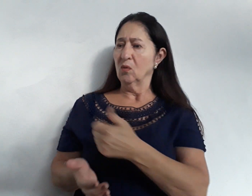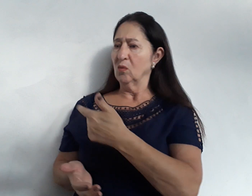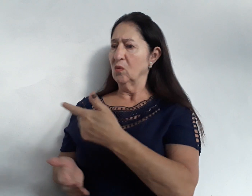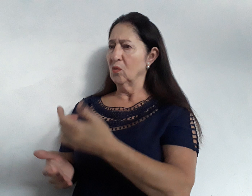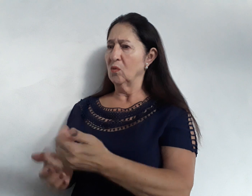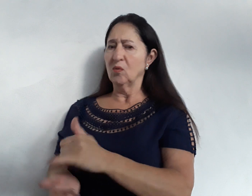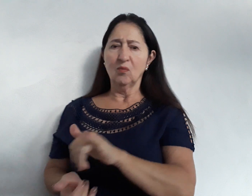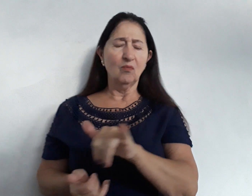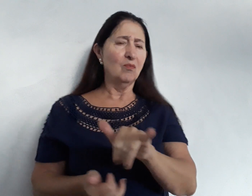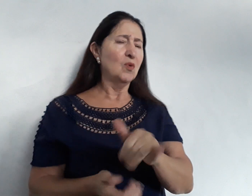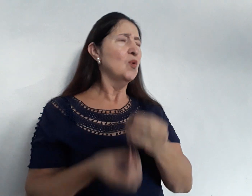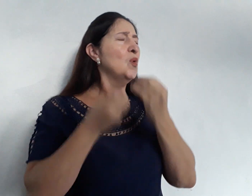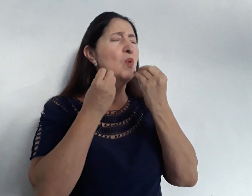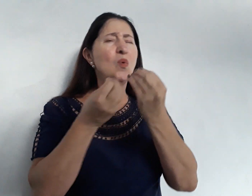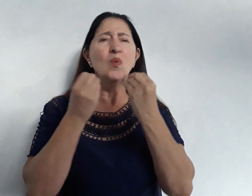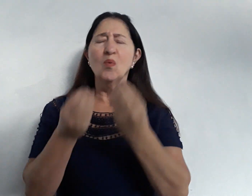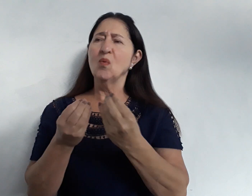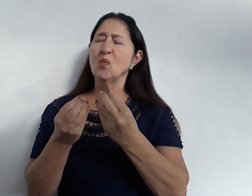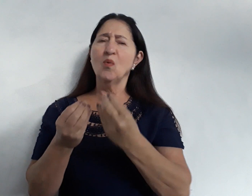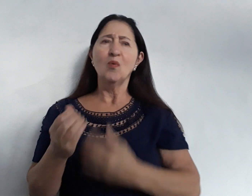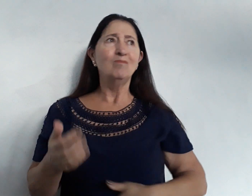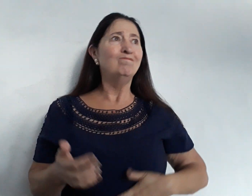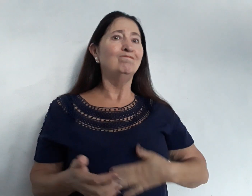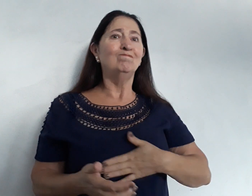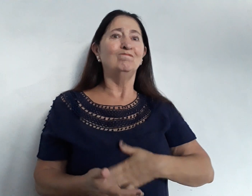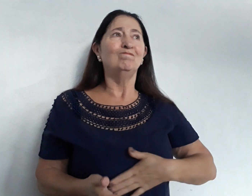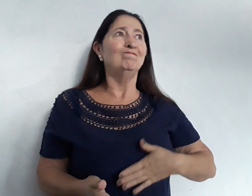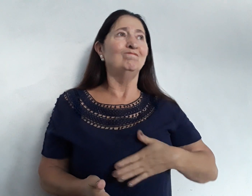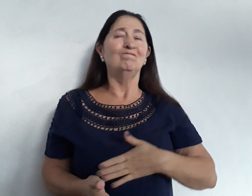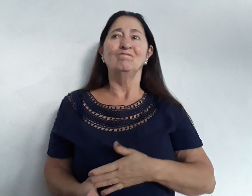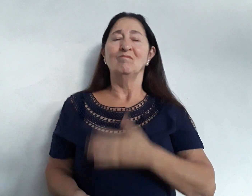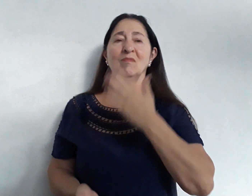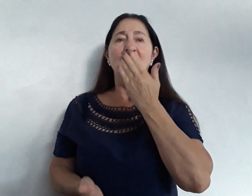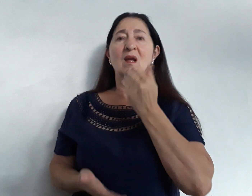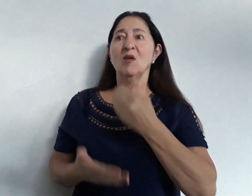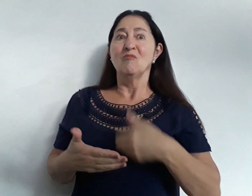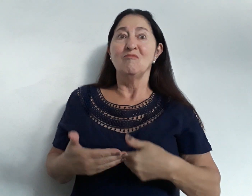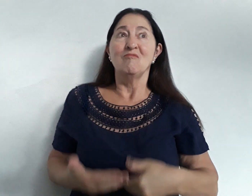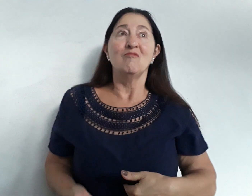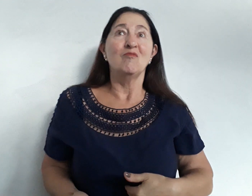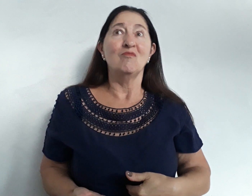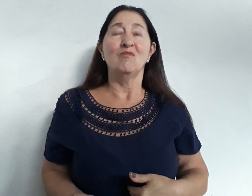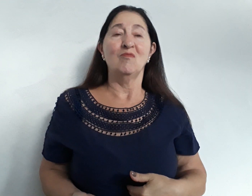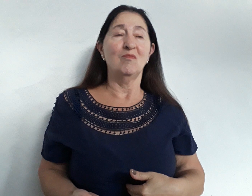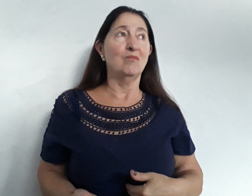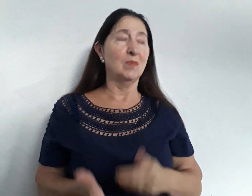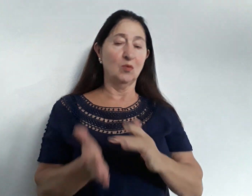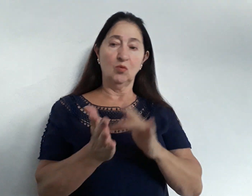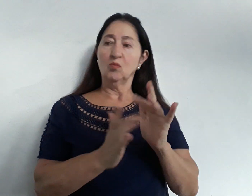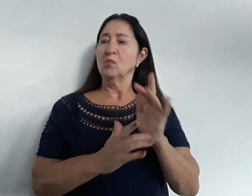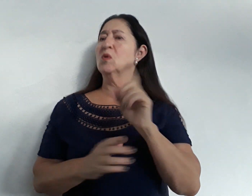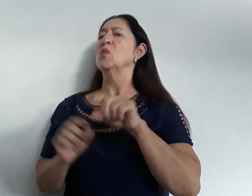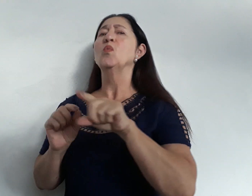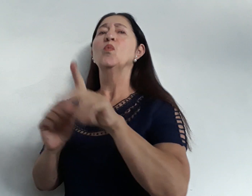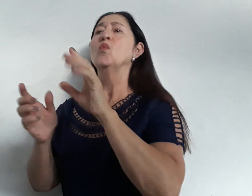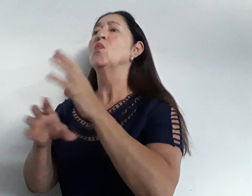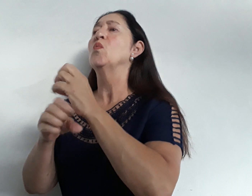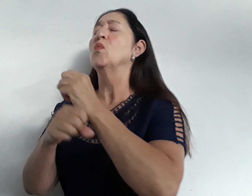deserto? Jesus perguntou-lhes: quantos pães tendes? Eles responderam: 7. Jesus mandou